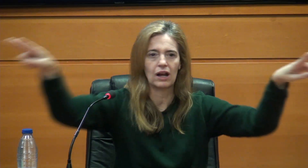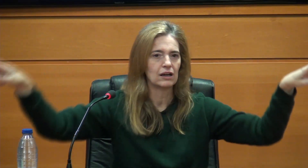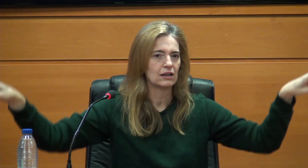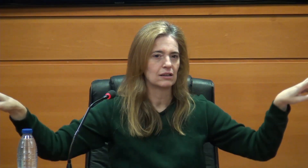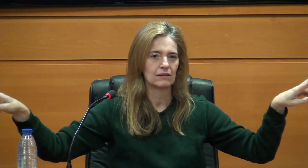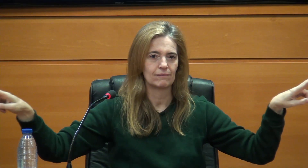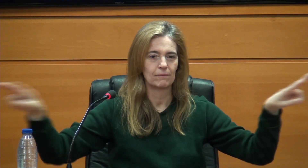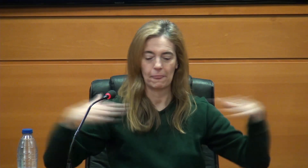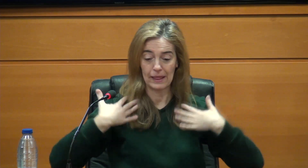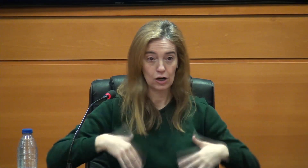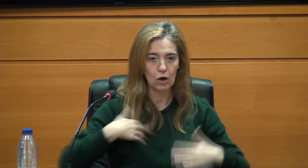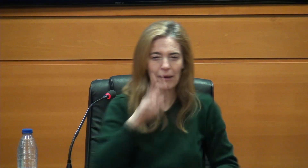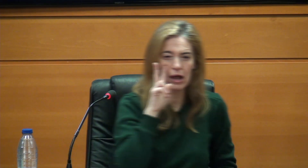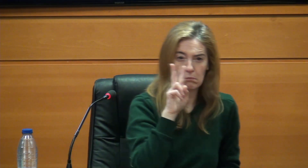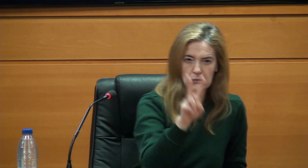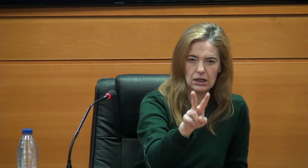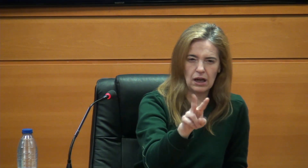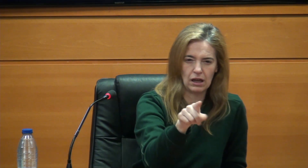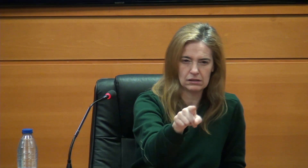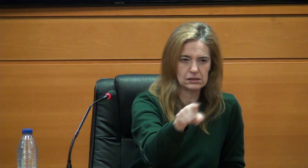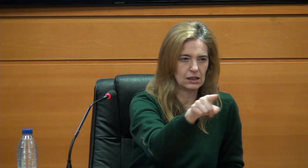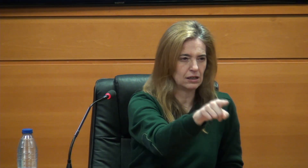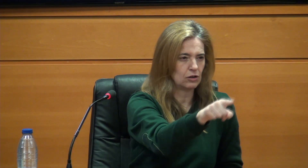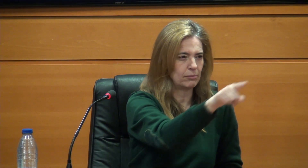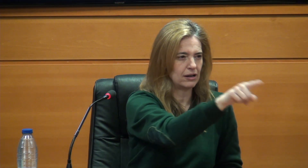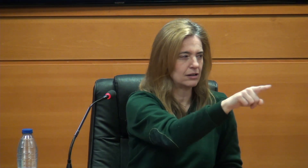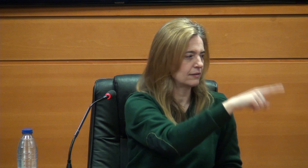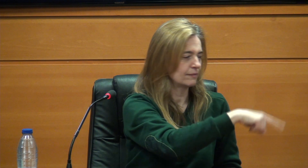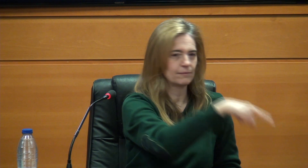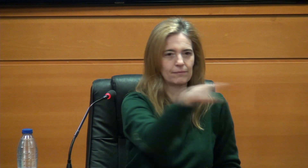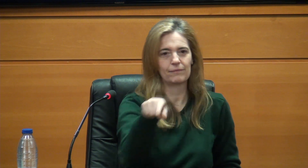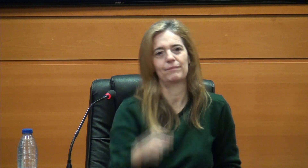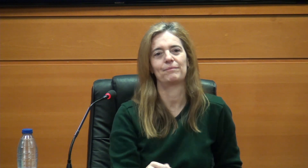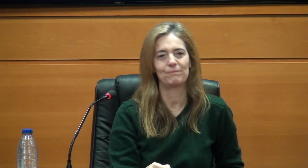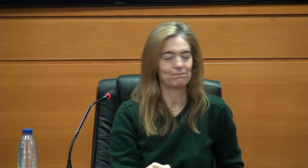los estímulos auditivos siempre visual la cara